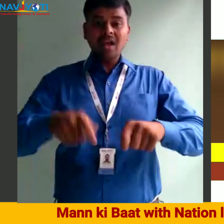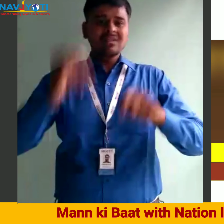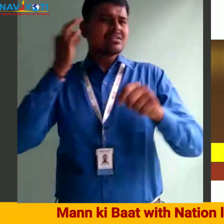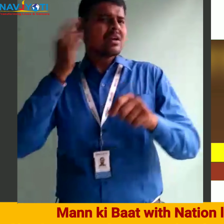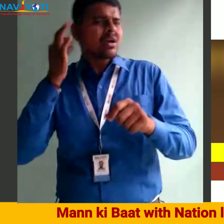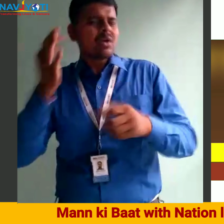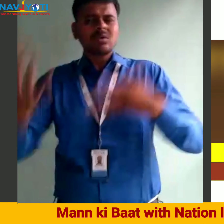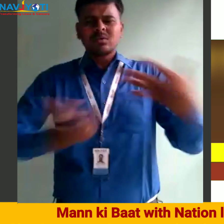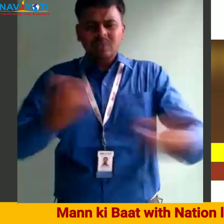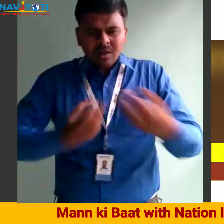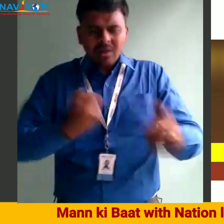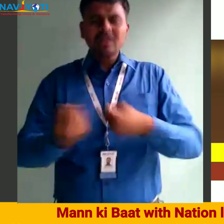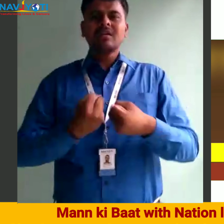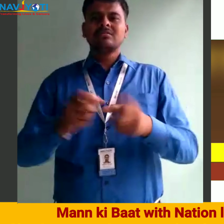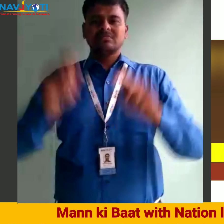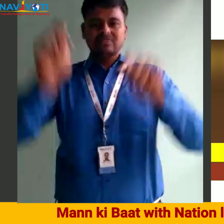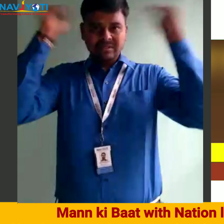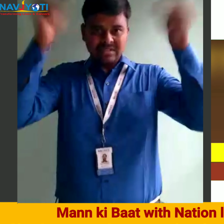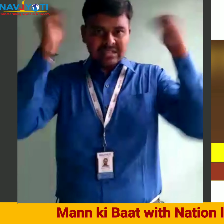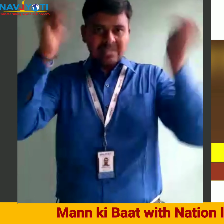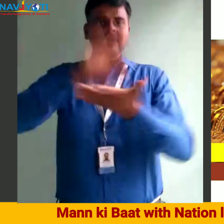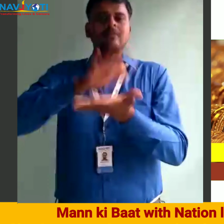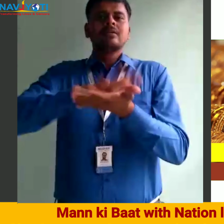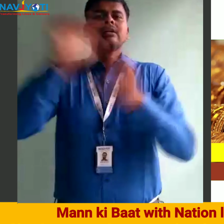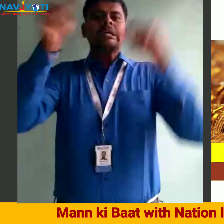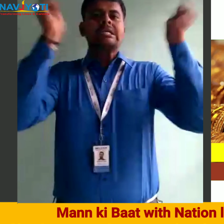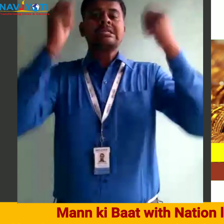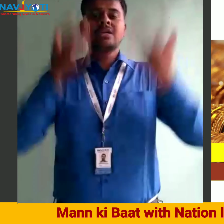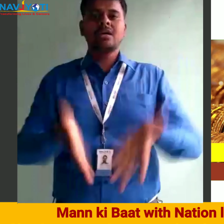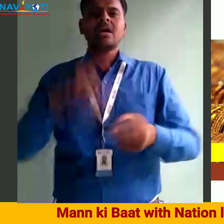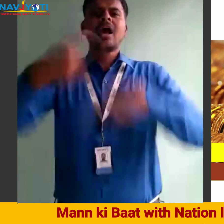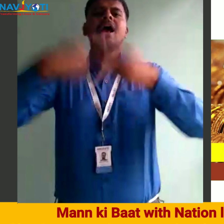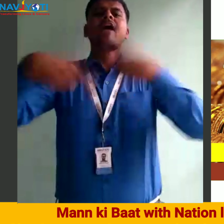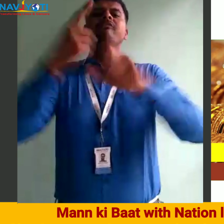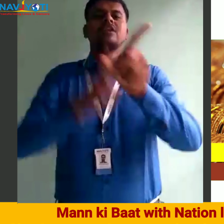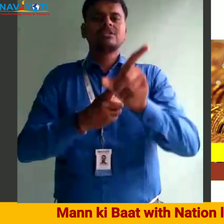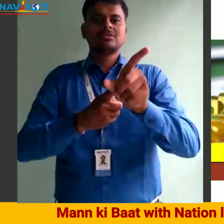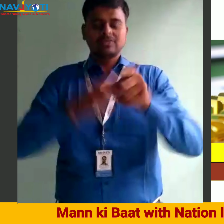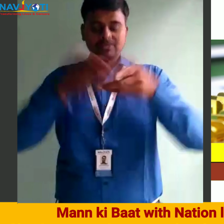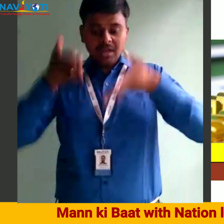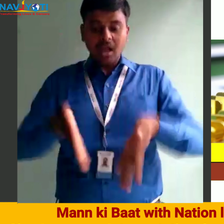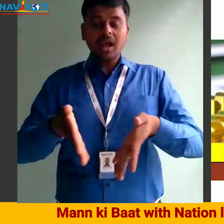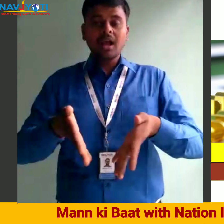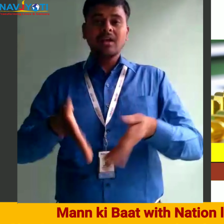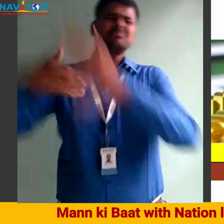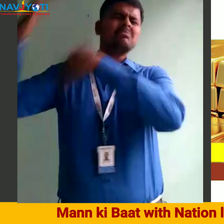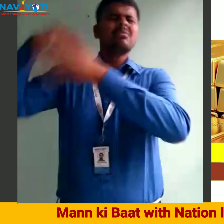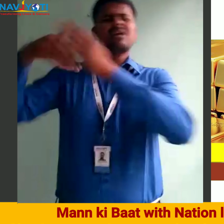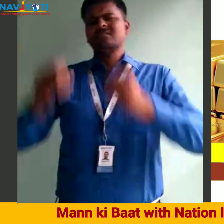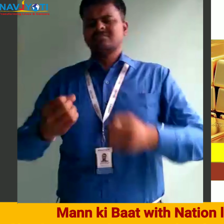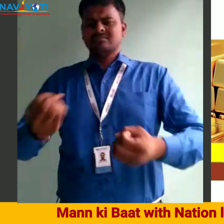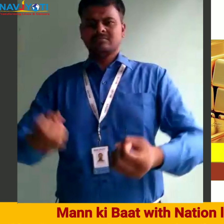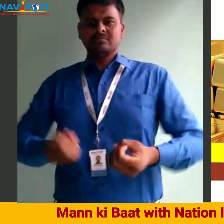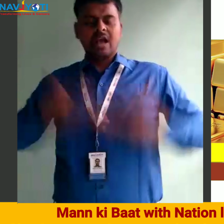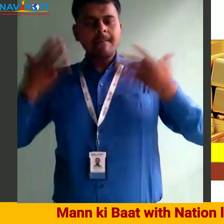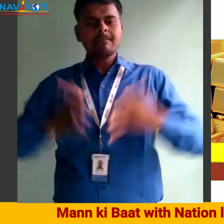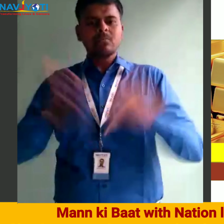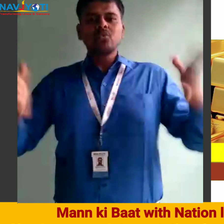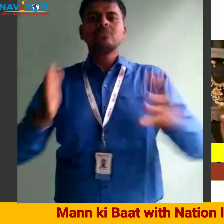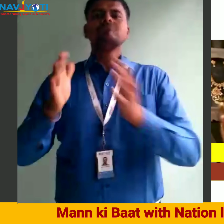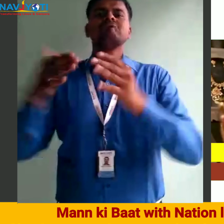है। साथियों, क्षय का अर्थ होता है विनाश, लेकिन जो कभी नष्ट नहीं हो, जो कभी समाप्त